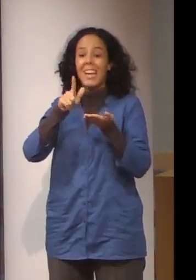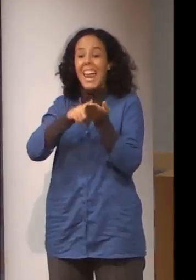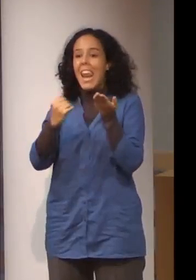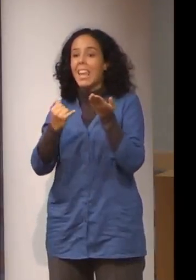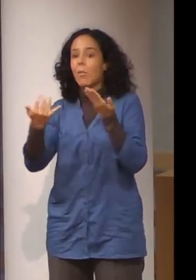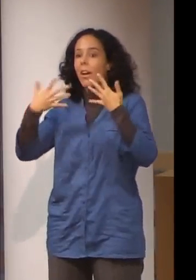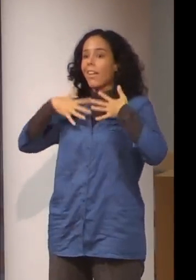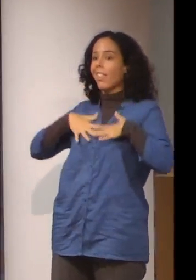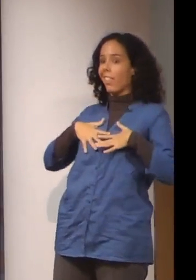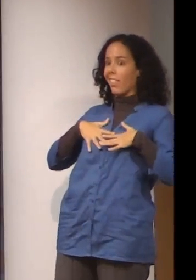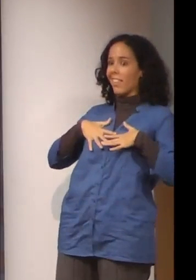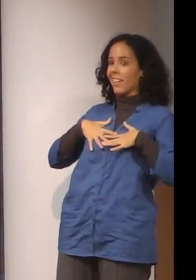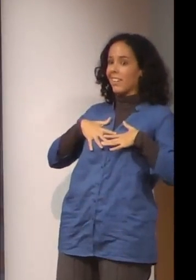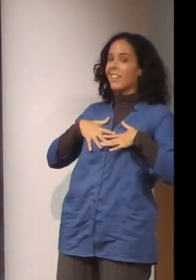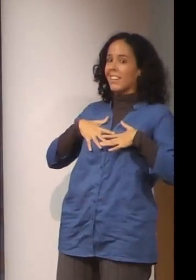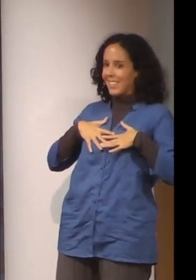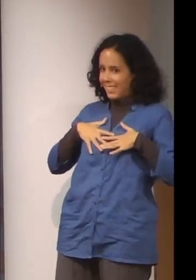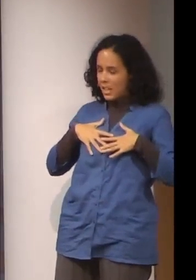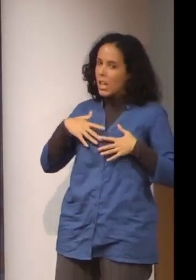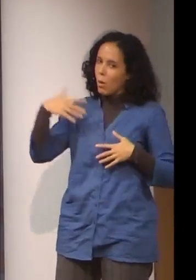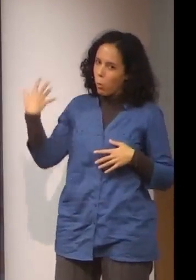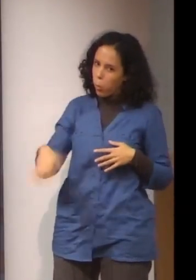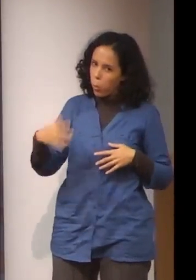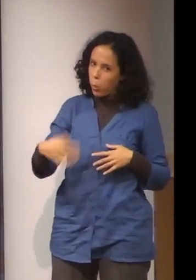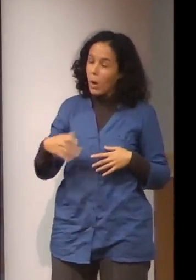Ella hablaba sobre el lenguaje adquirido.